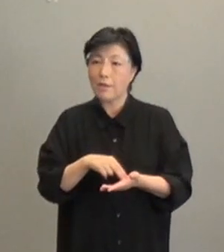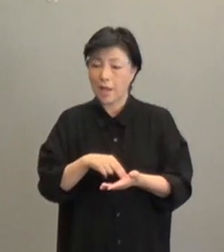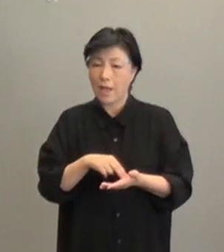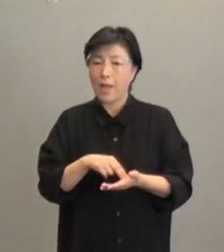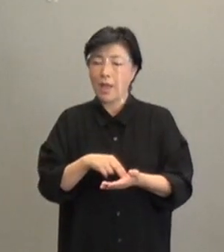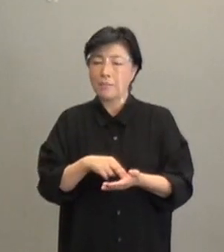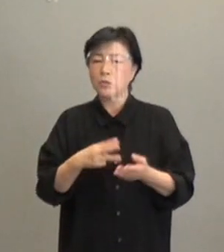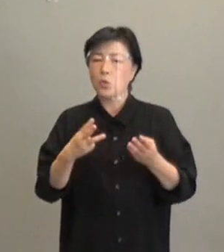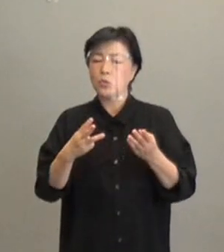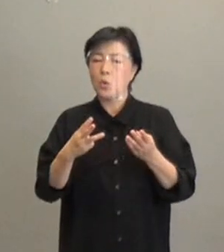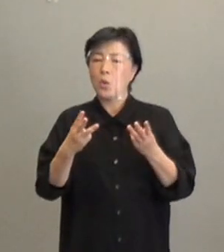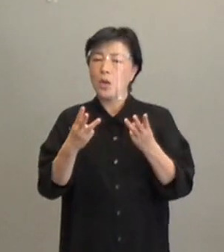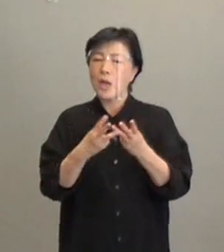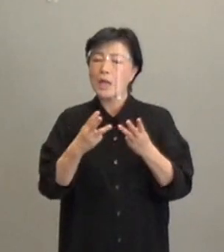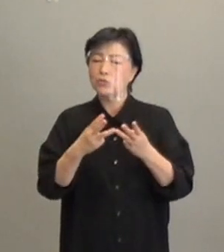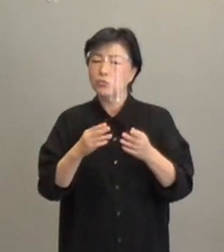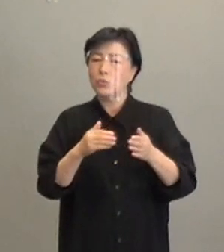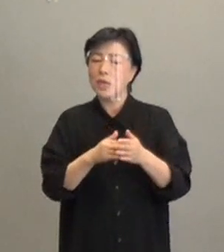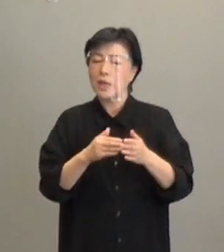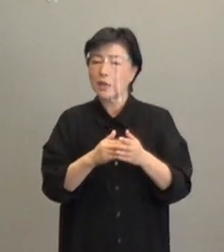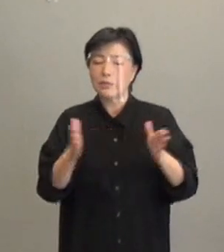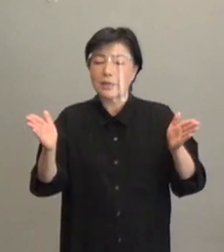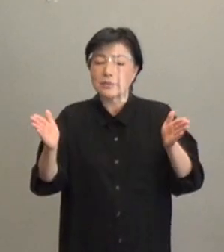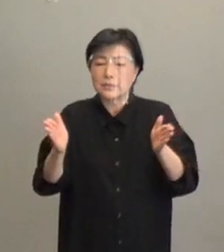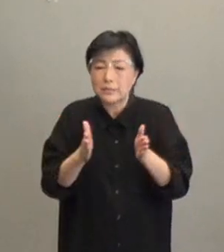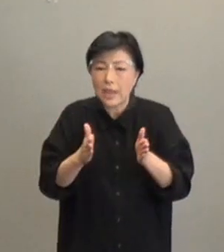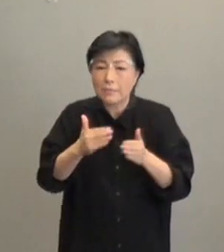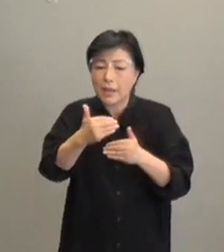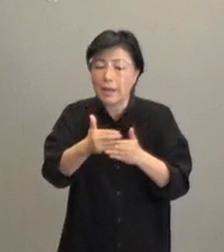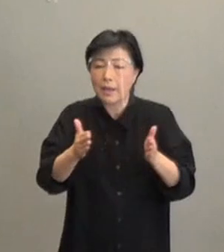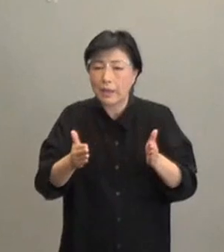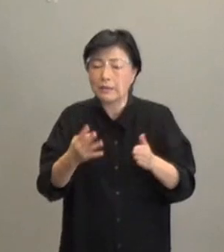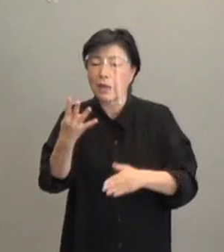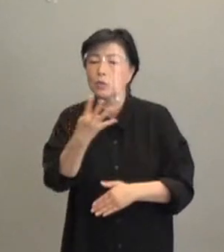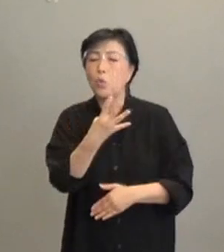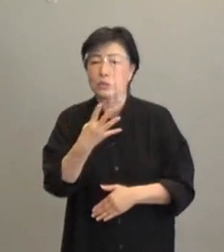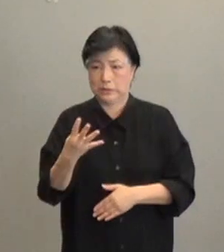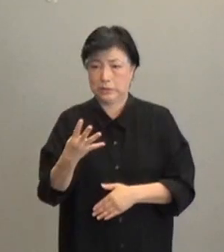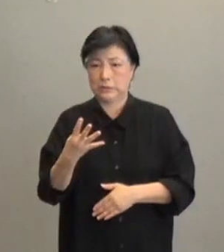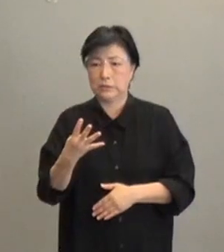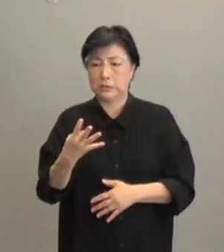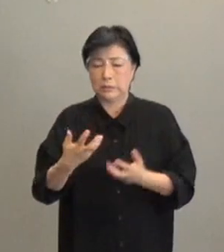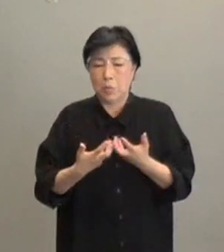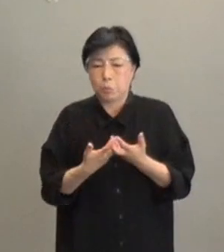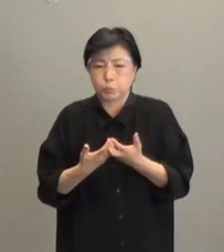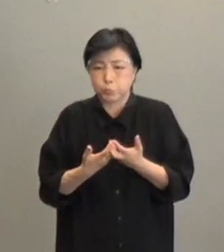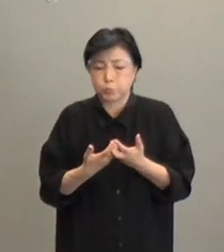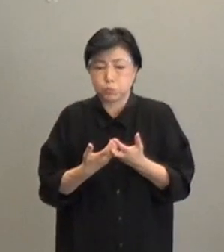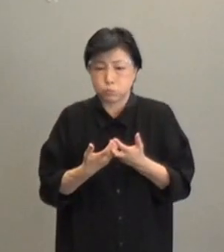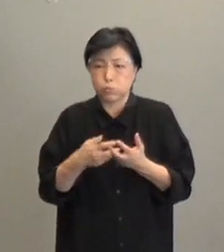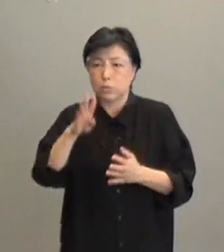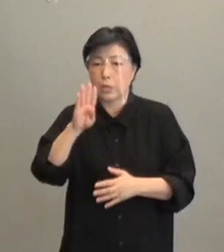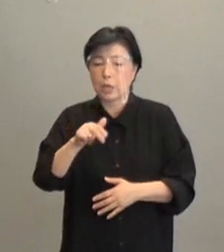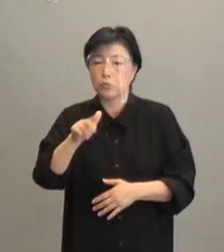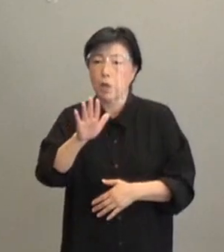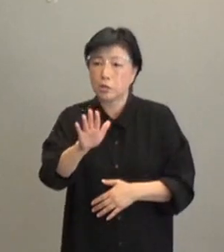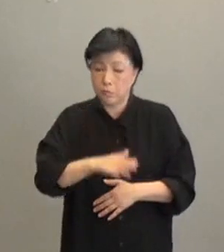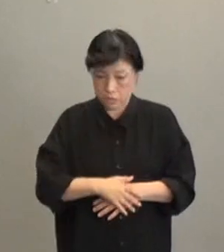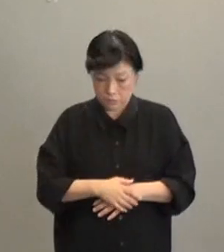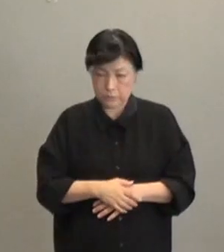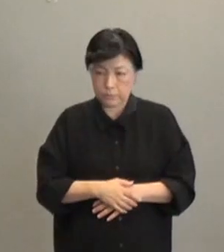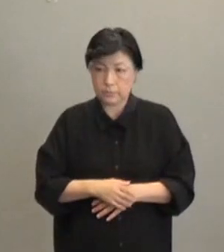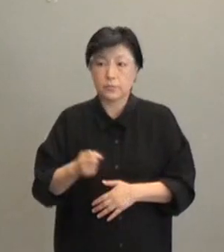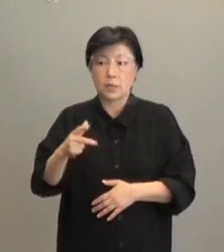人数というよりも、当然狭い空間であれば4人であっても当然危険なケースはあるわけでありますし、それ